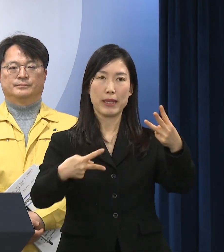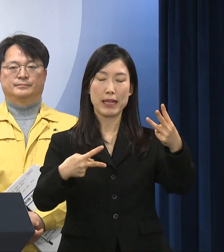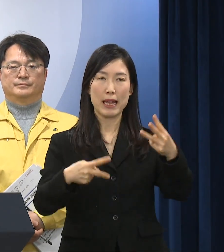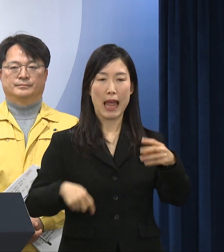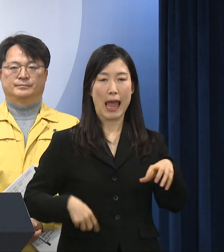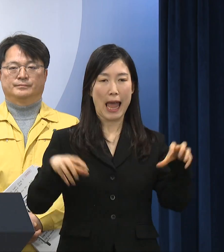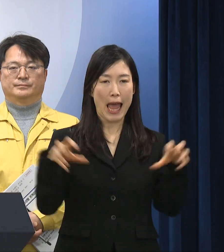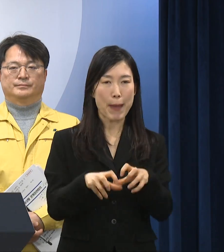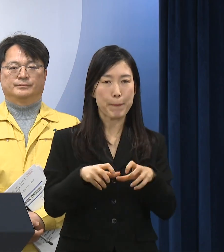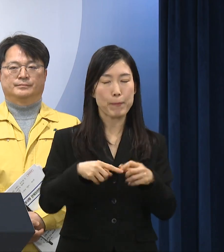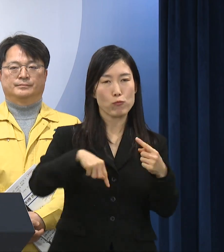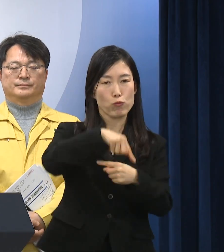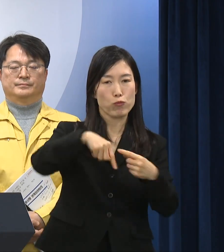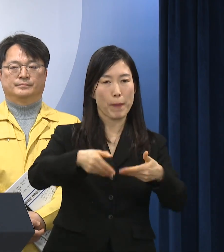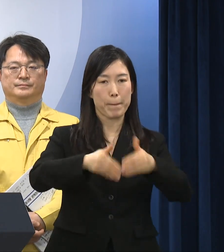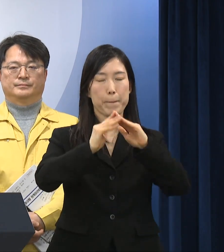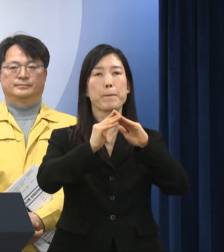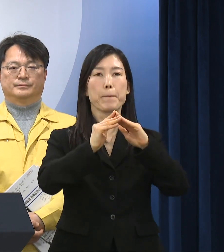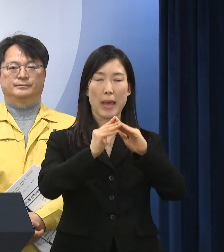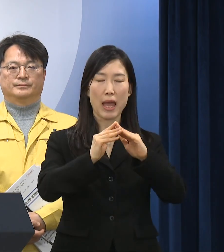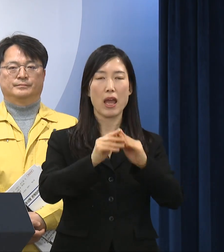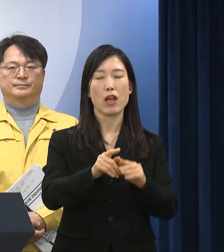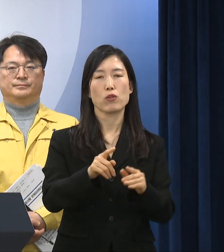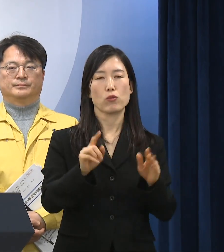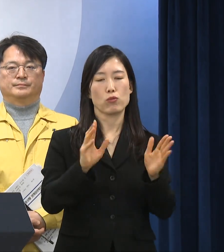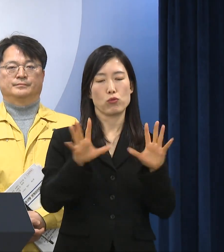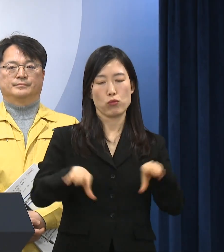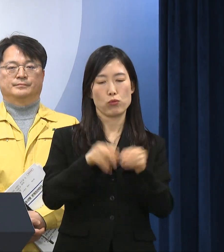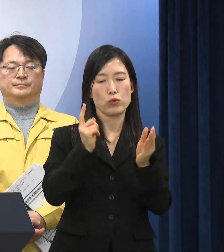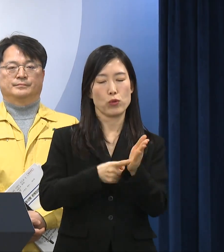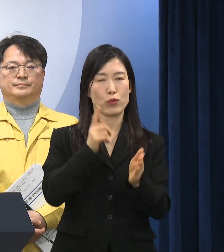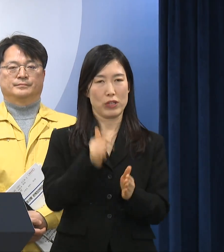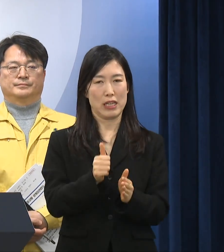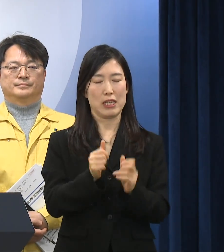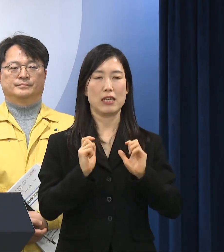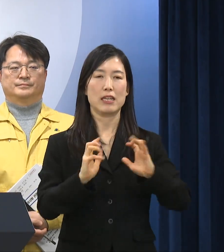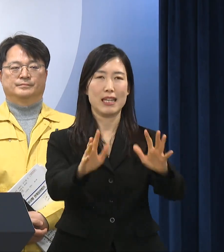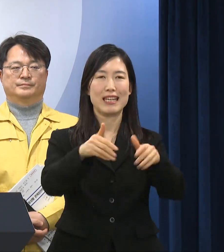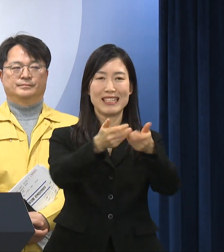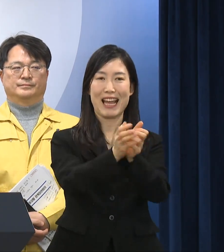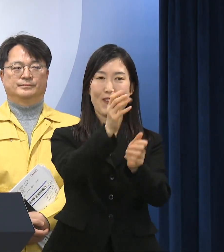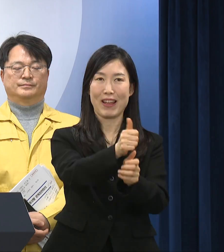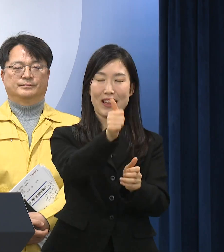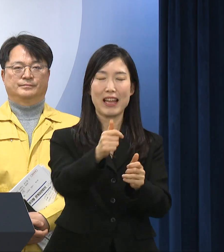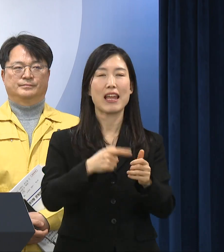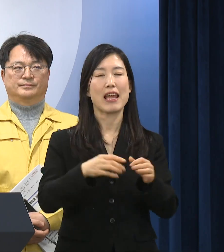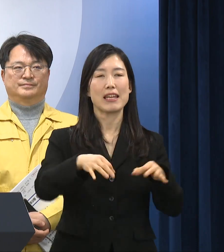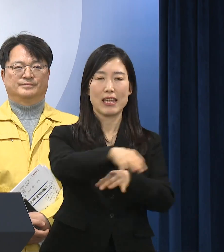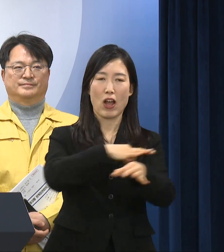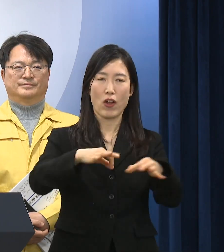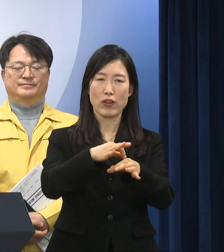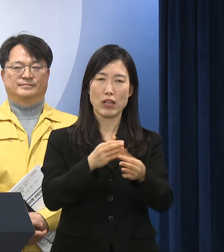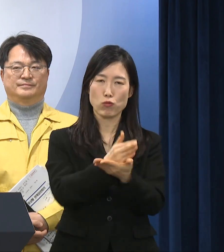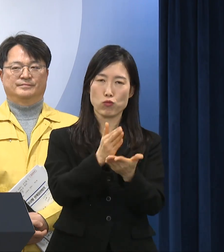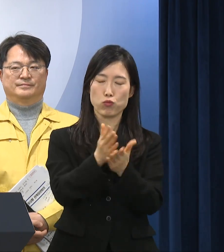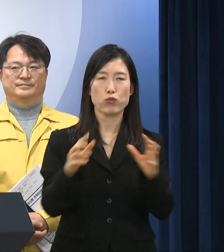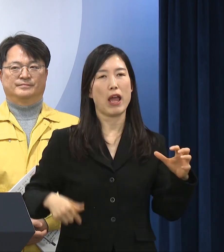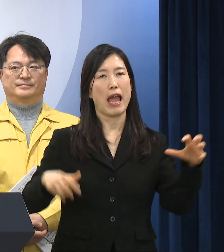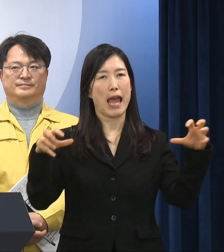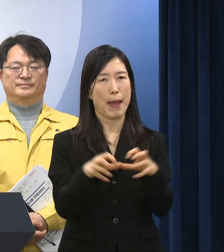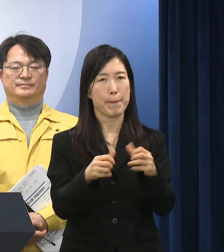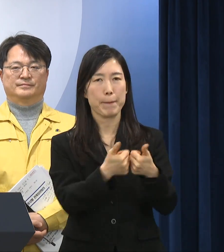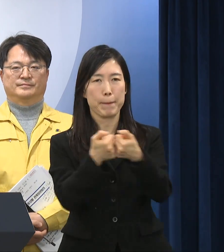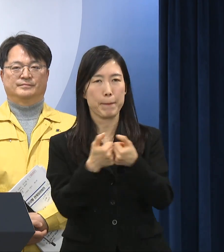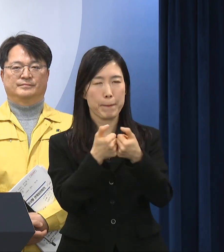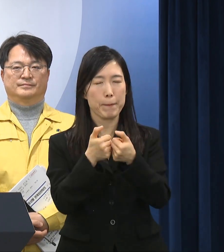합동 비상대응반이 운영되었으며 총리 주재 긴급 관계부처 장관회의를 통해 경제분야 합동 비상대응반 모니터링